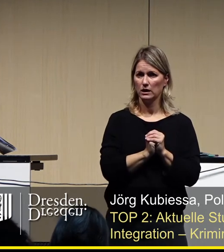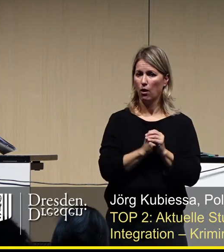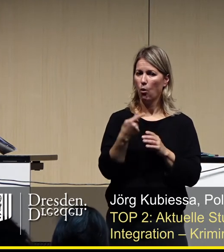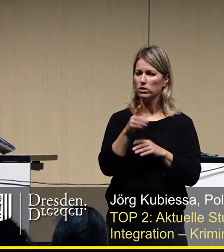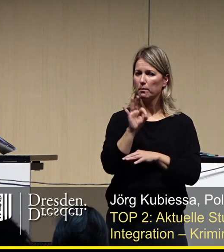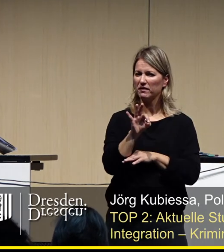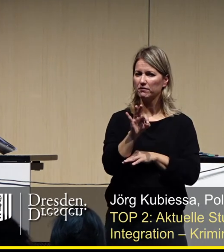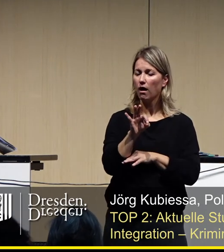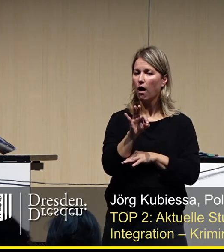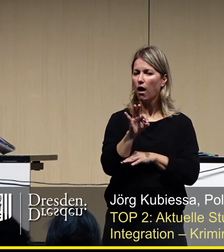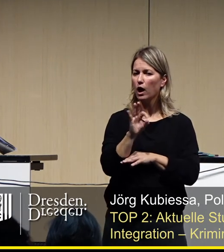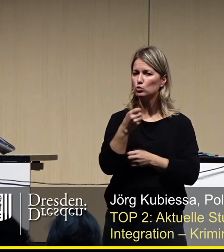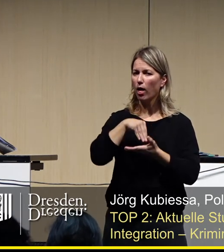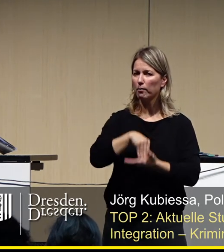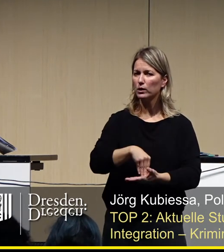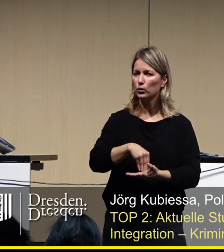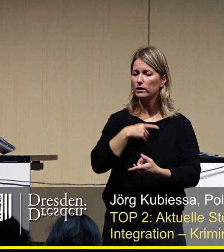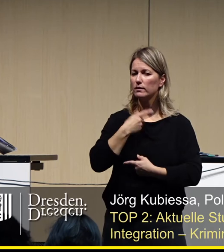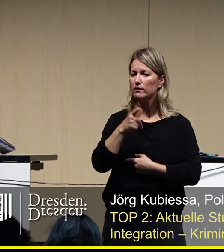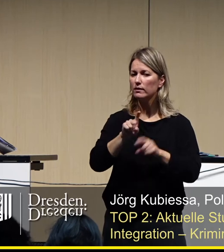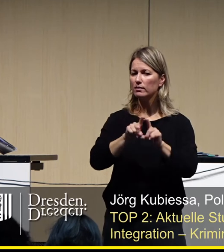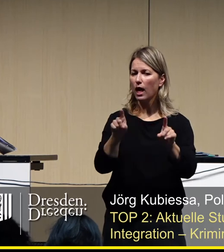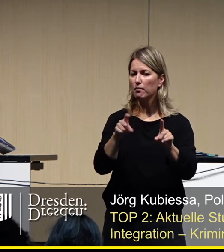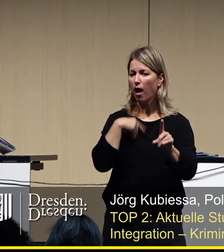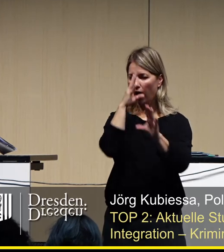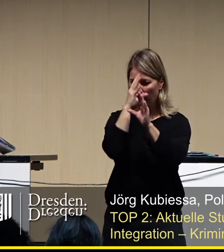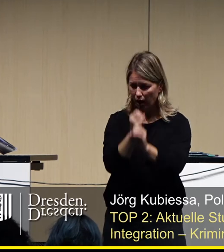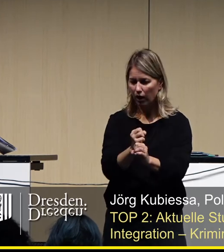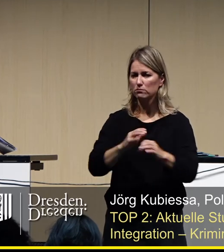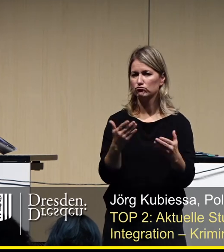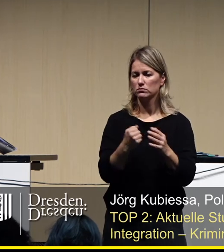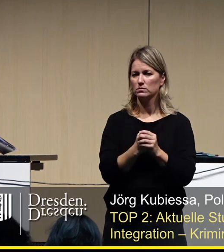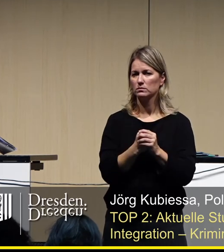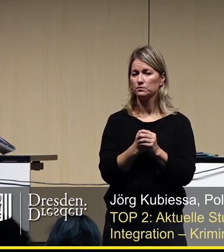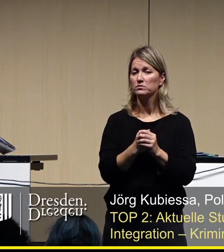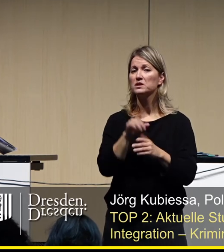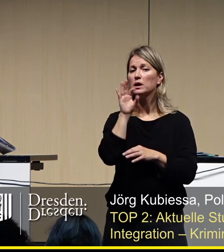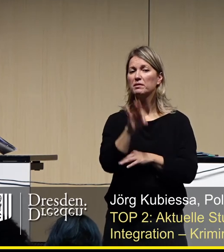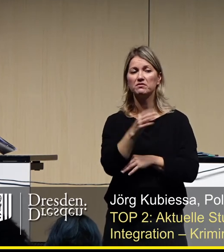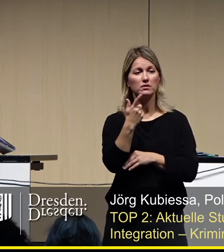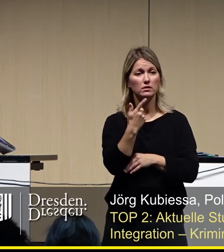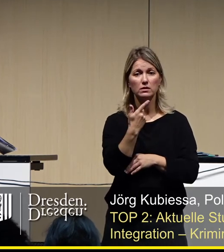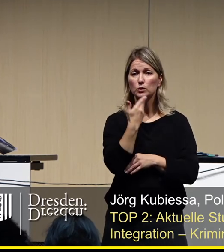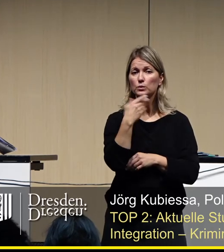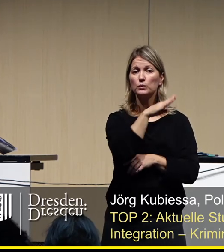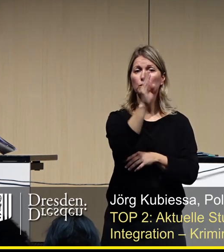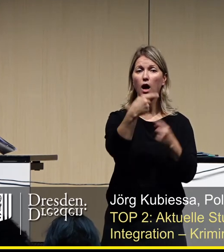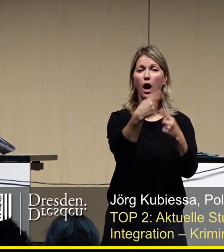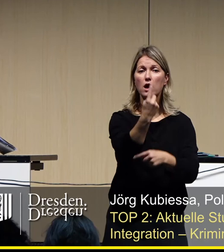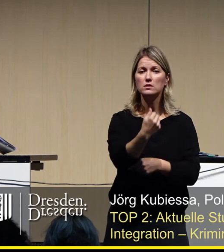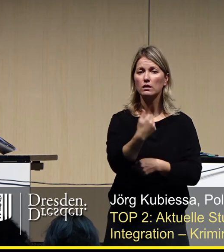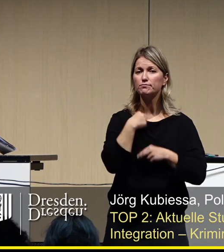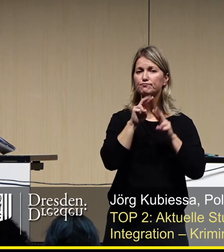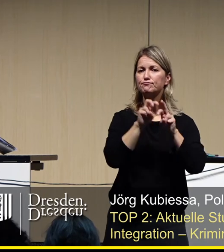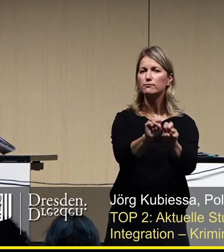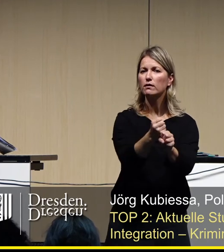geben, wo Sie einen Schwerpunkt drauf legen. Und was Sie gar nicht ermitteln, sind Anzeigen, die nicht angezeigt werden, und Sie